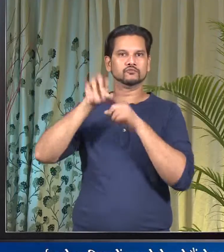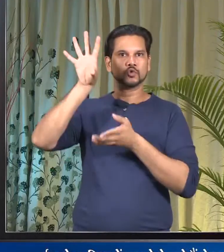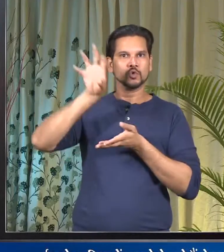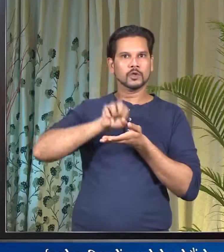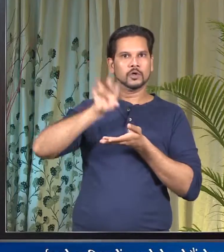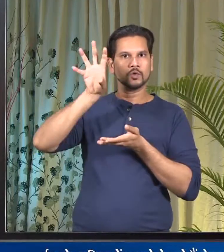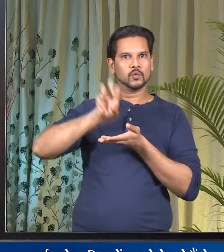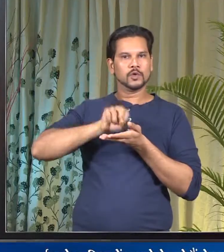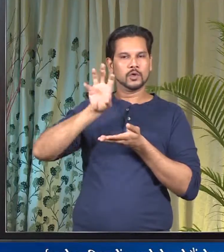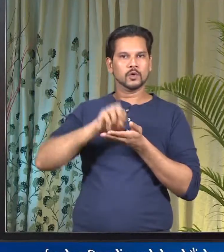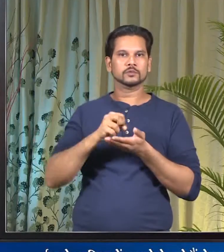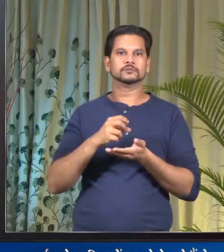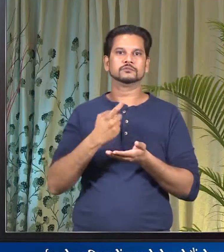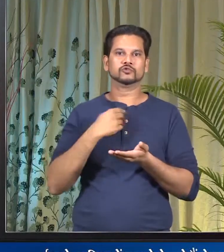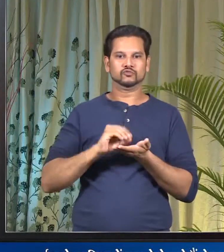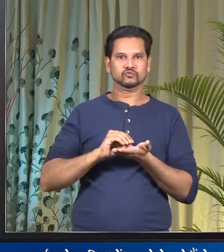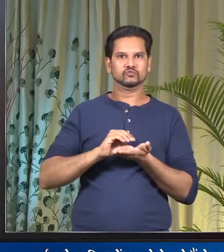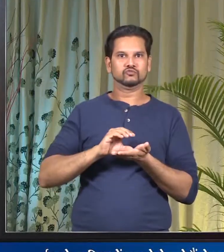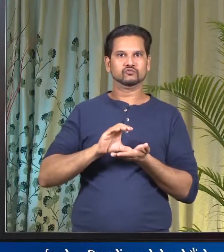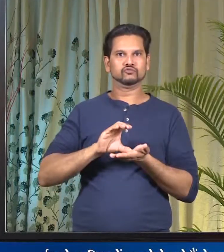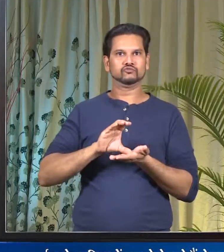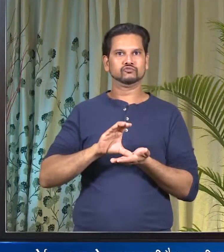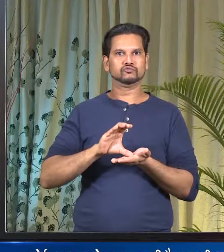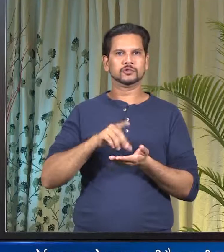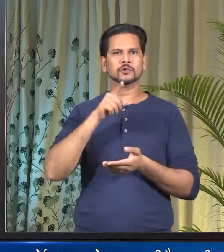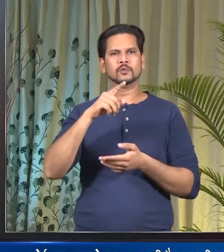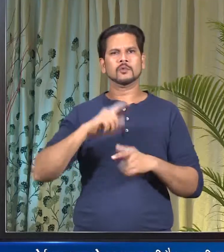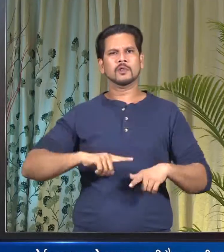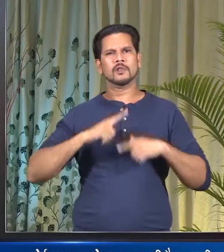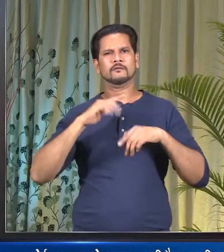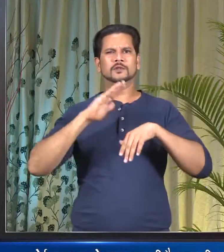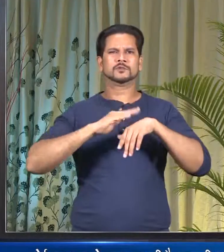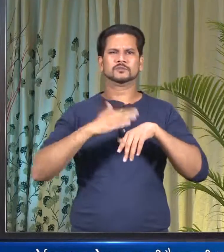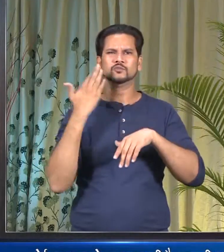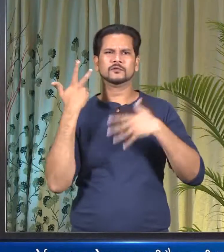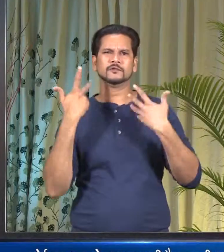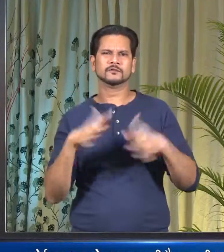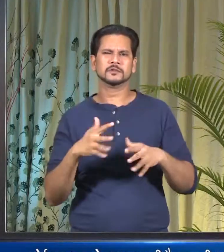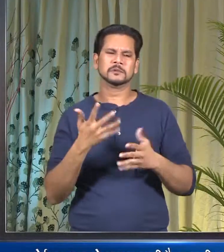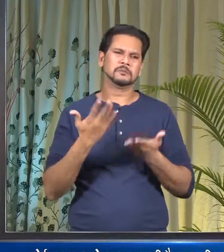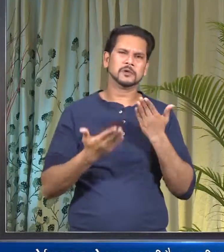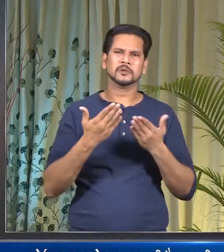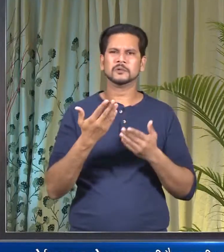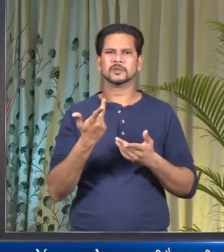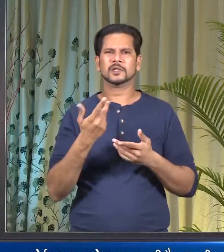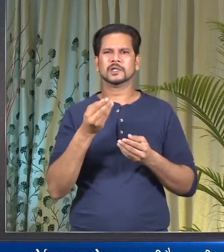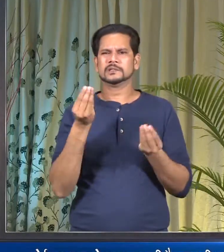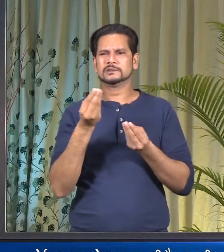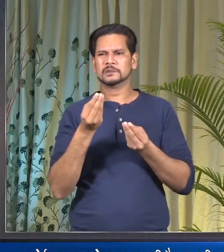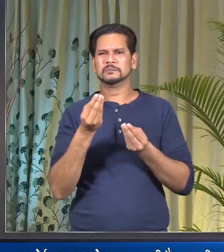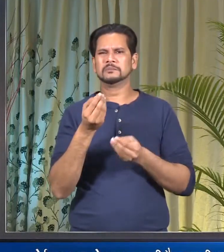भी होंगा या प्रैक्टिकल जीवन में अनुभव किया होंगा कोई बात आपको बहुत सता रही है अंदर यांदर